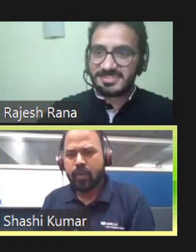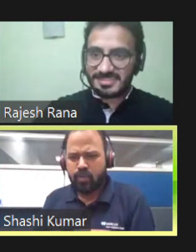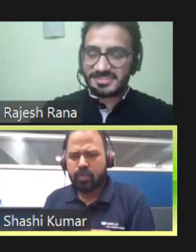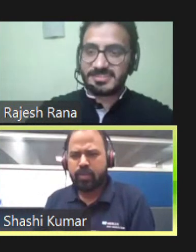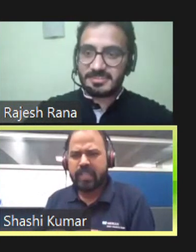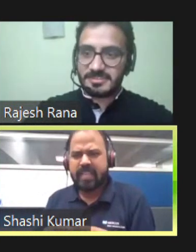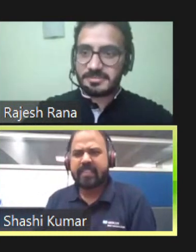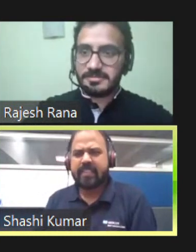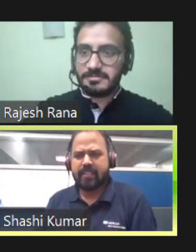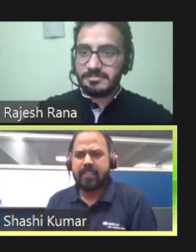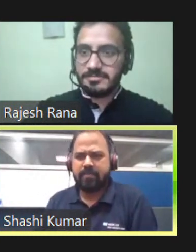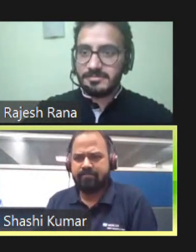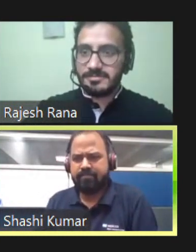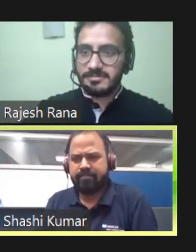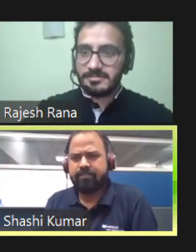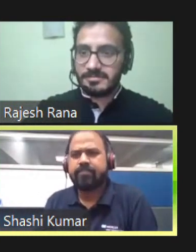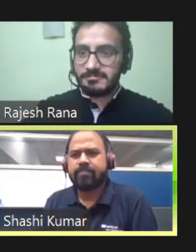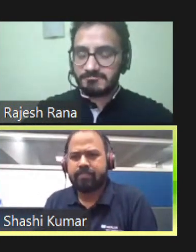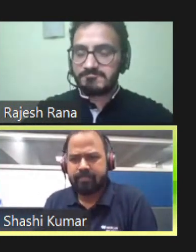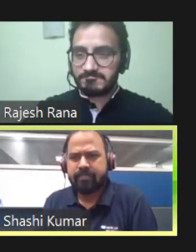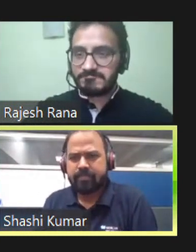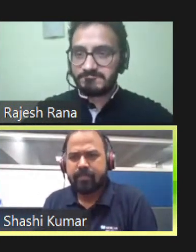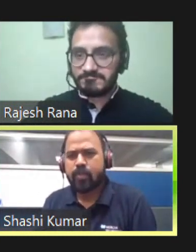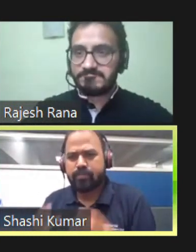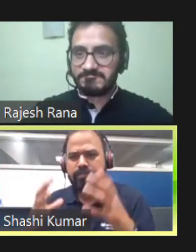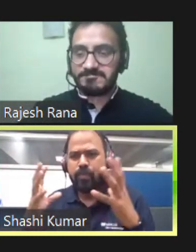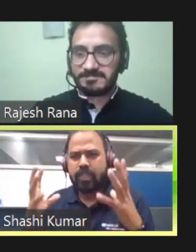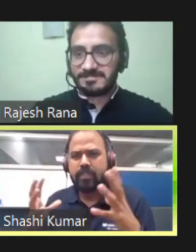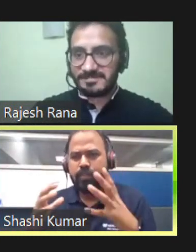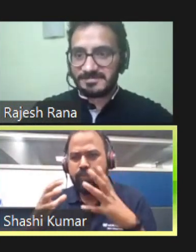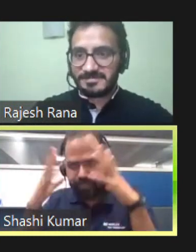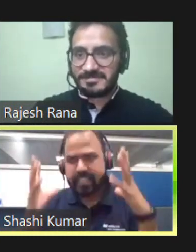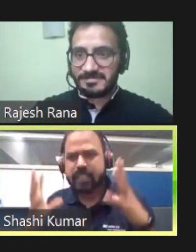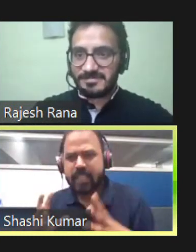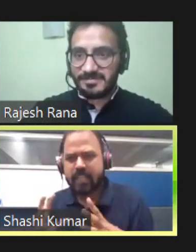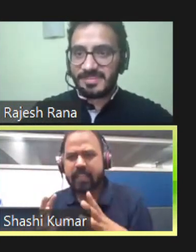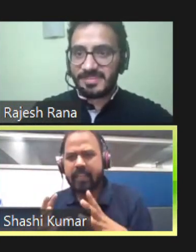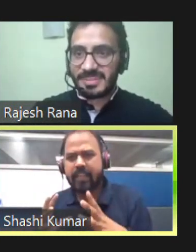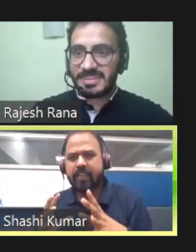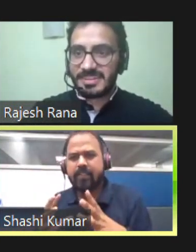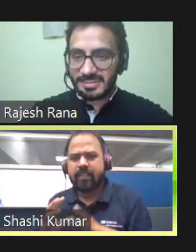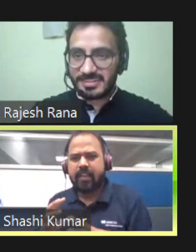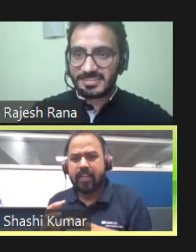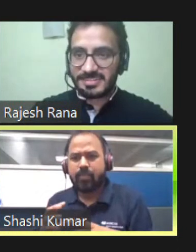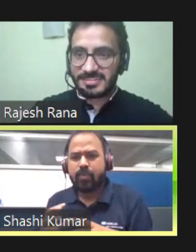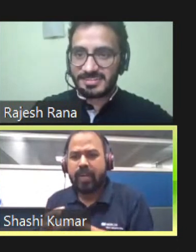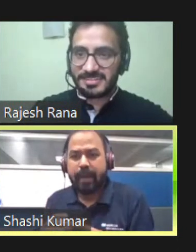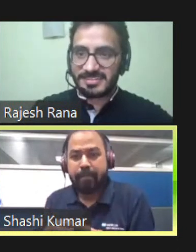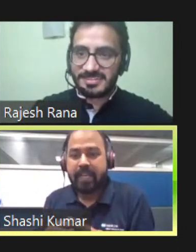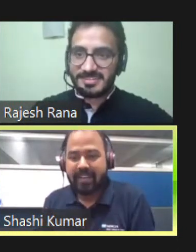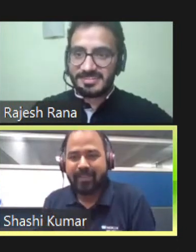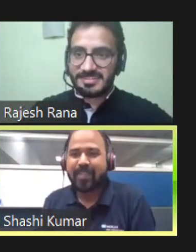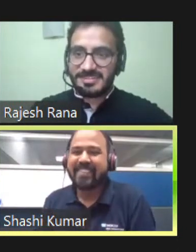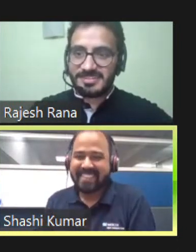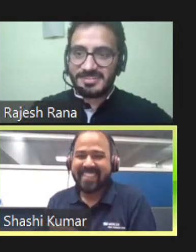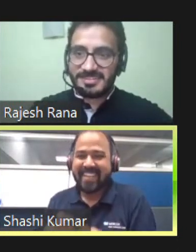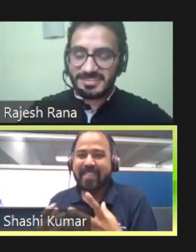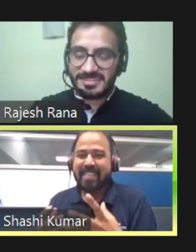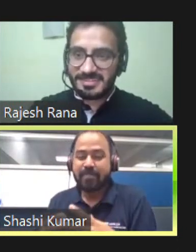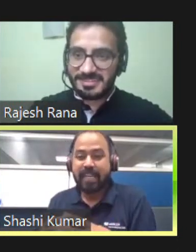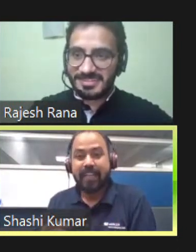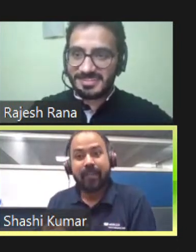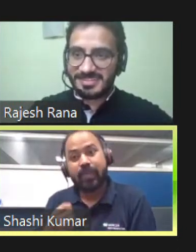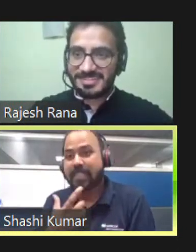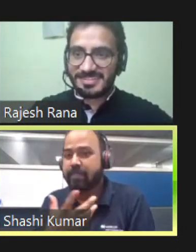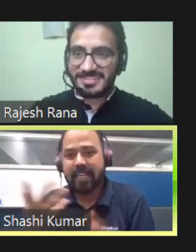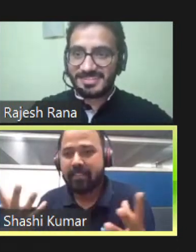मिलते थे वो थोड़े से ऐसे रहते थे, तो थोड़ा सा जो फेस बनाते हैं, अगर वो हैप्पी, अगर वो